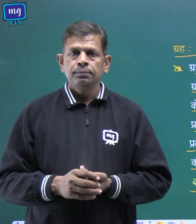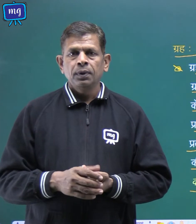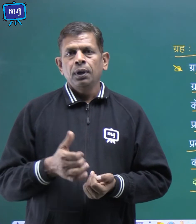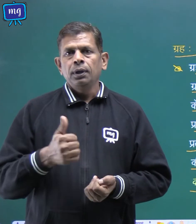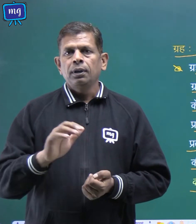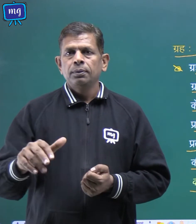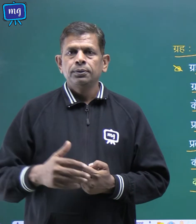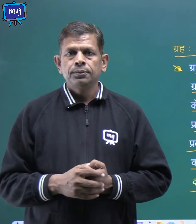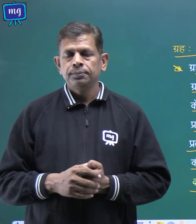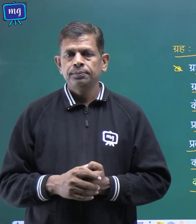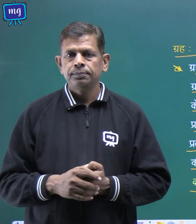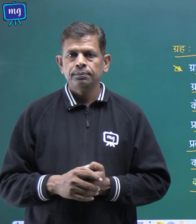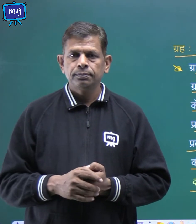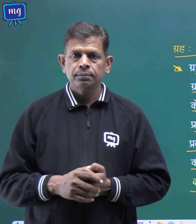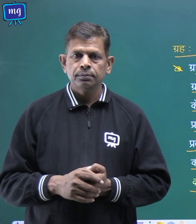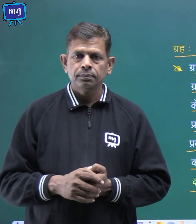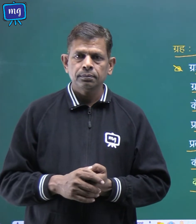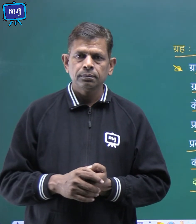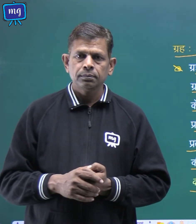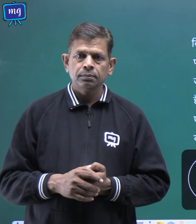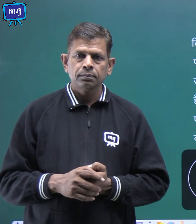ठीक है बच्चों।